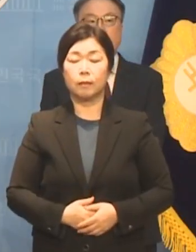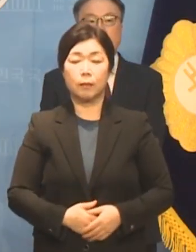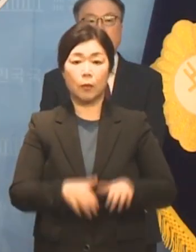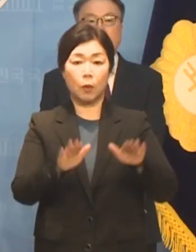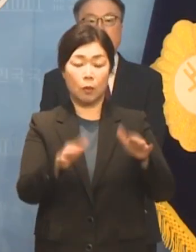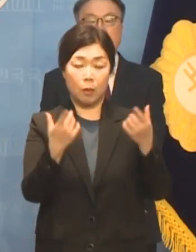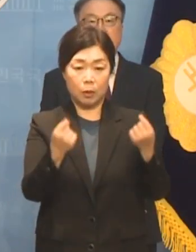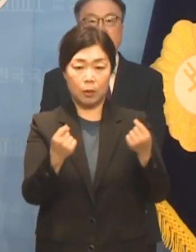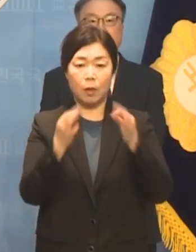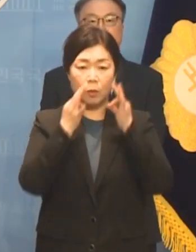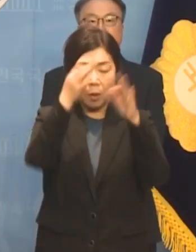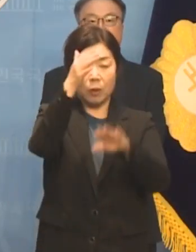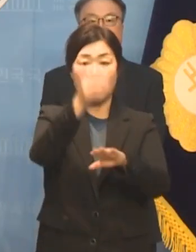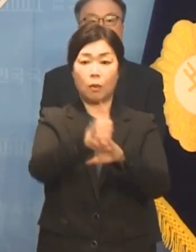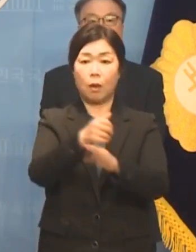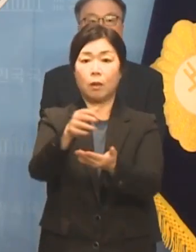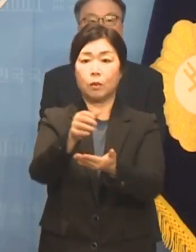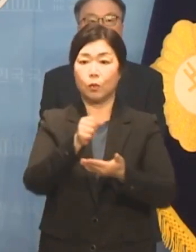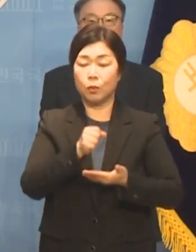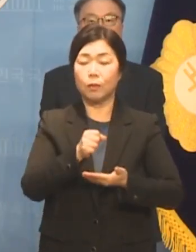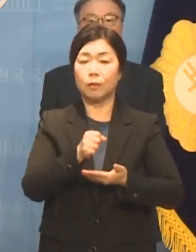오늘 그러한 노력의 성과물로서